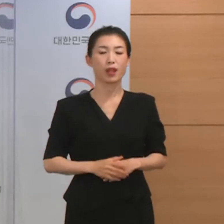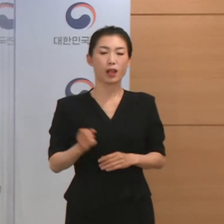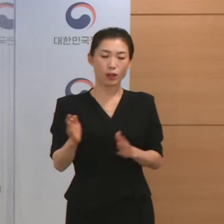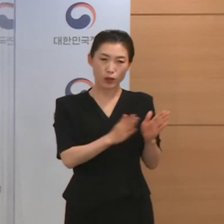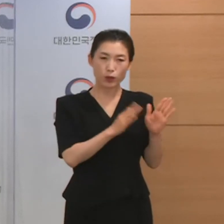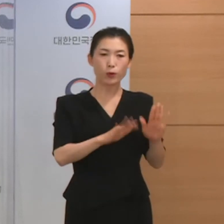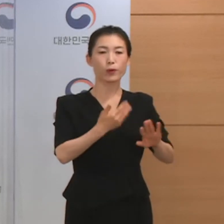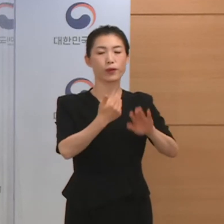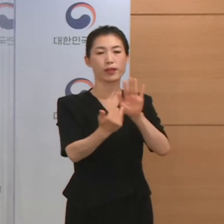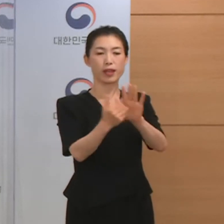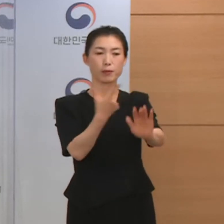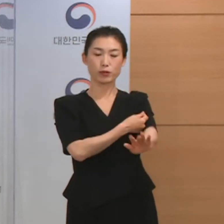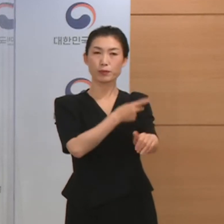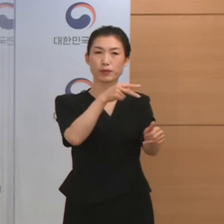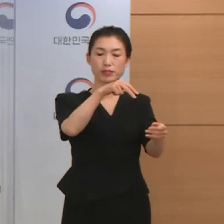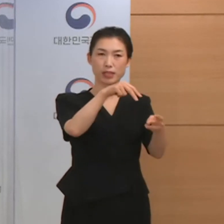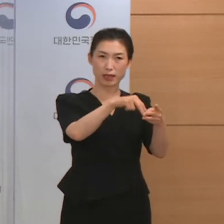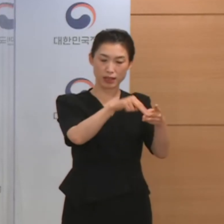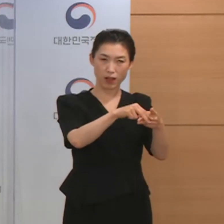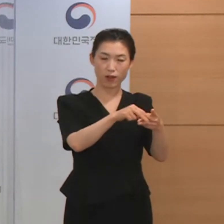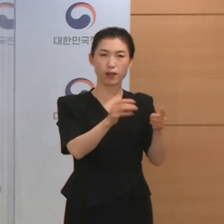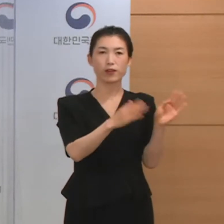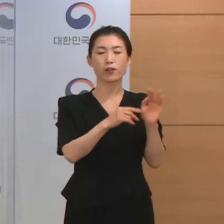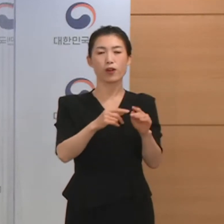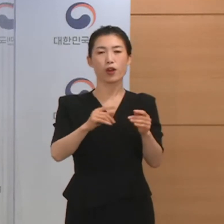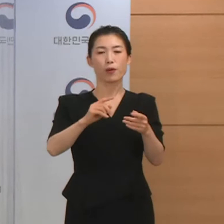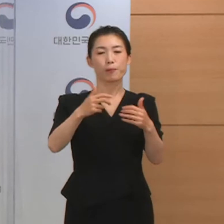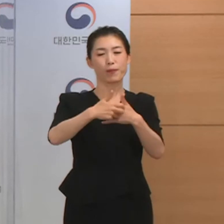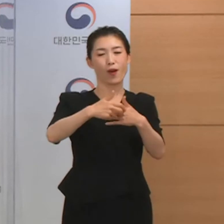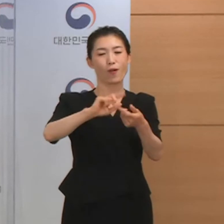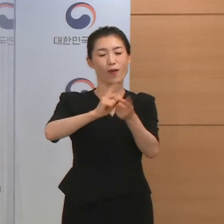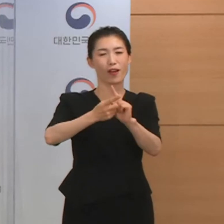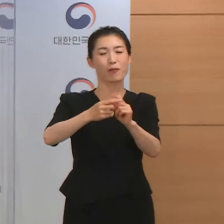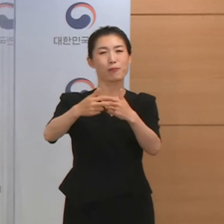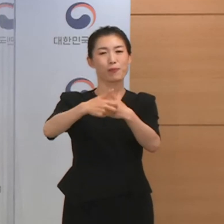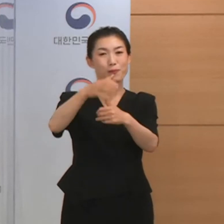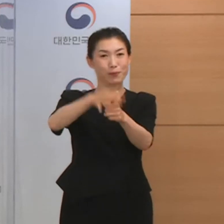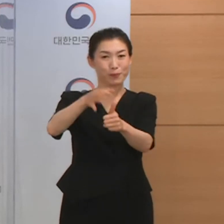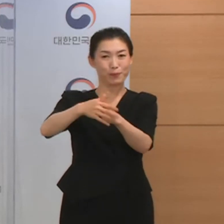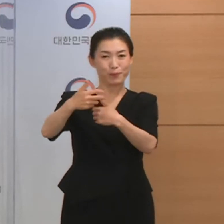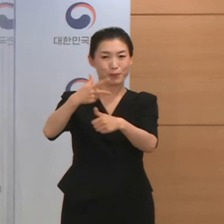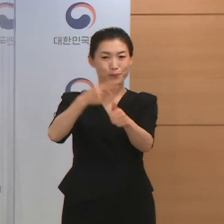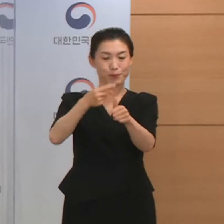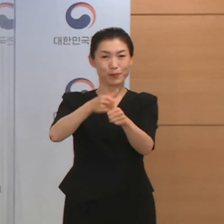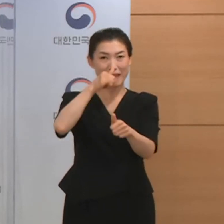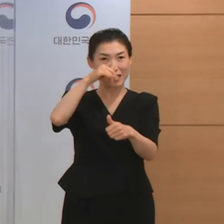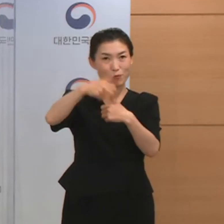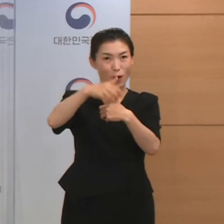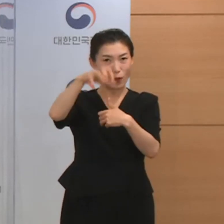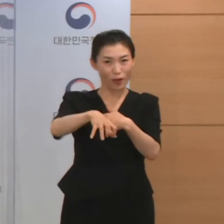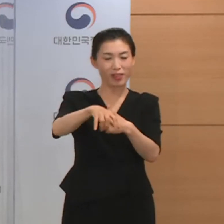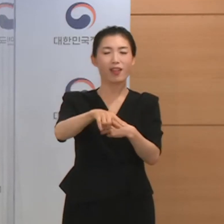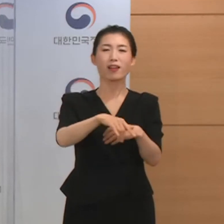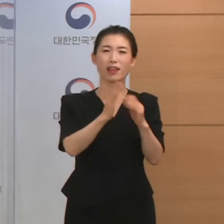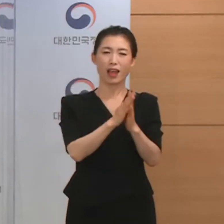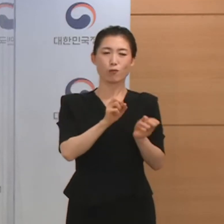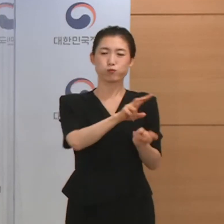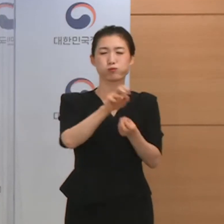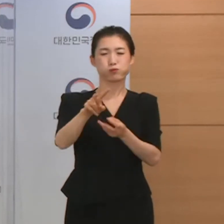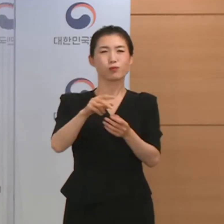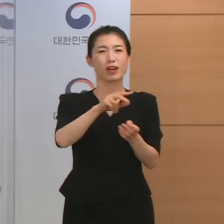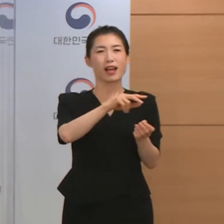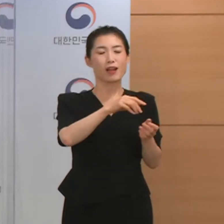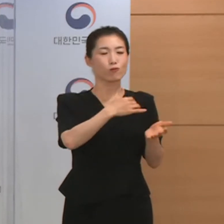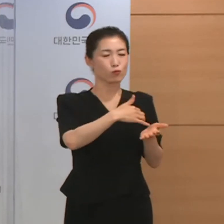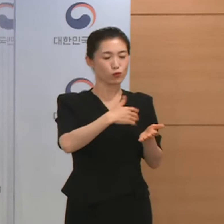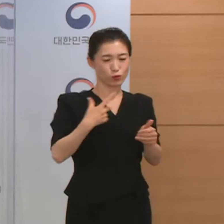예방접종센터 또는 위탁의료기관으로 운송이 약간의 차질이 있었지만 27일부터 시작되는 예방접종에는